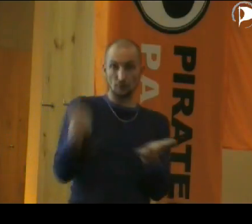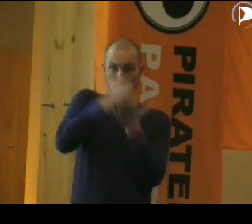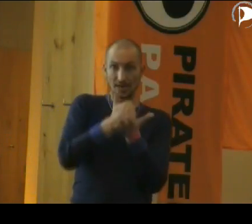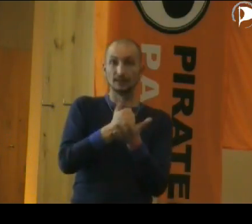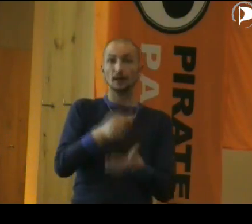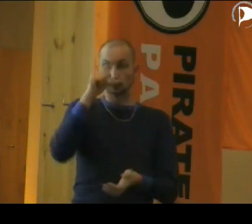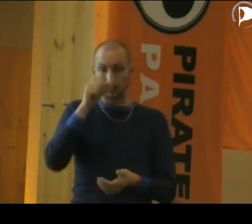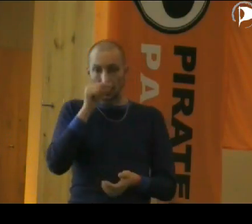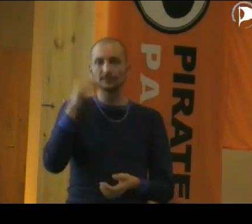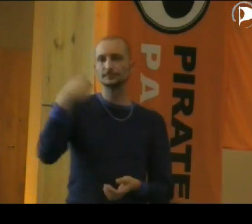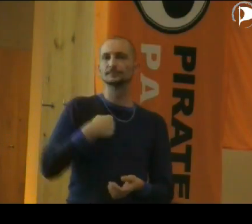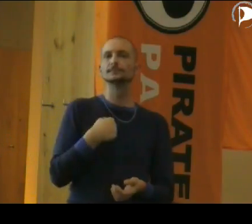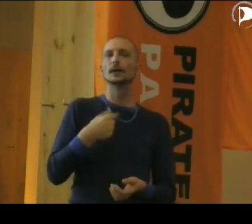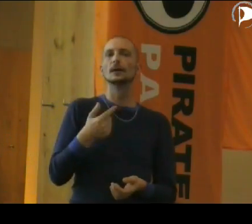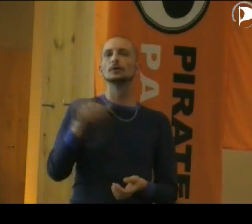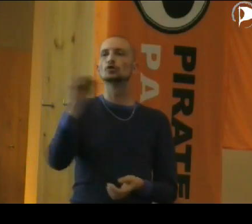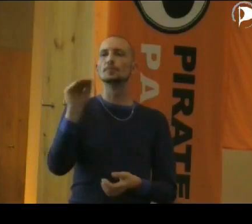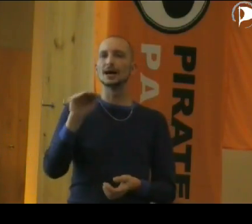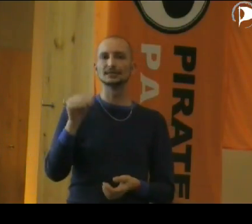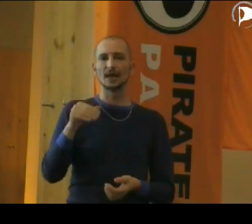denn er zu hören